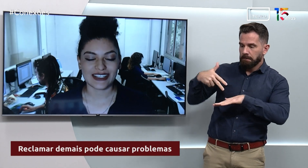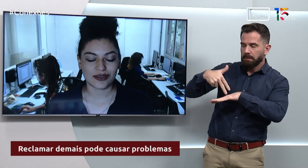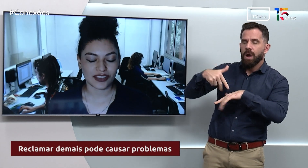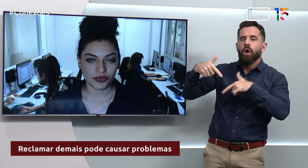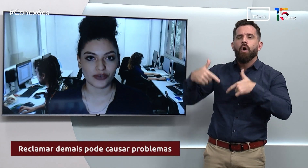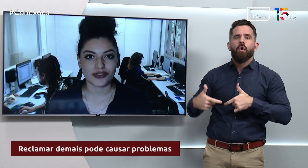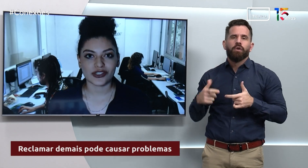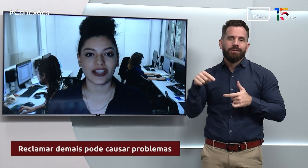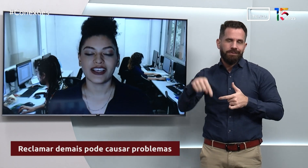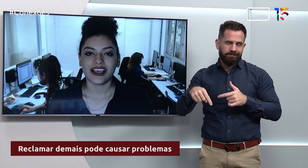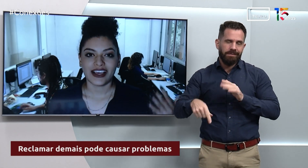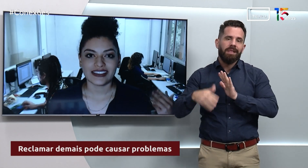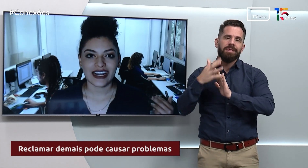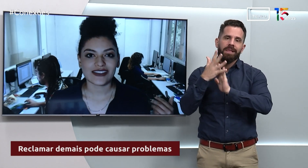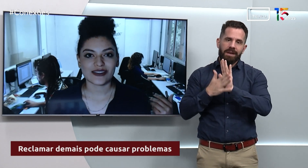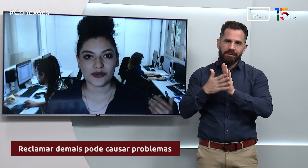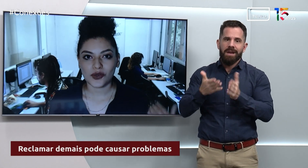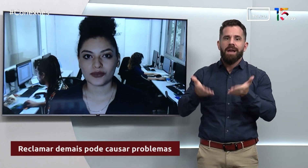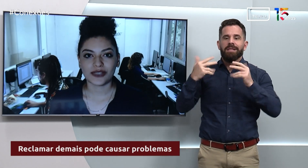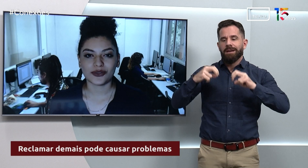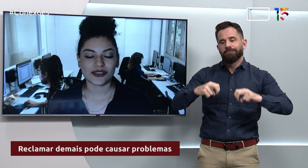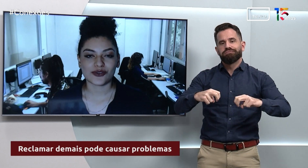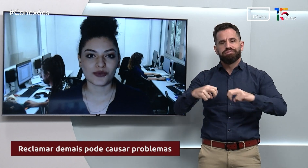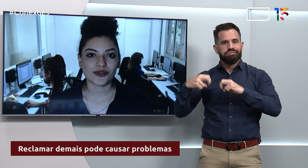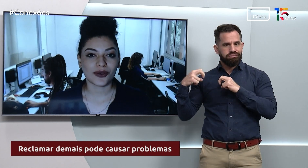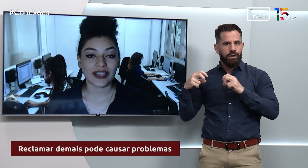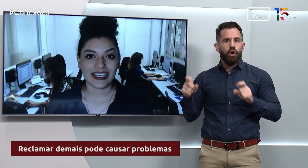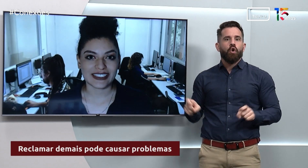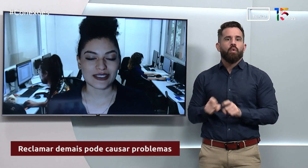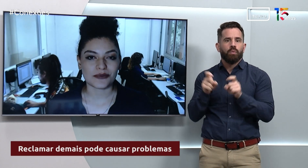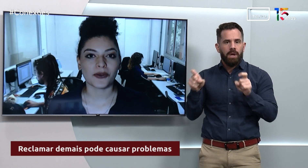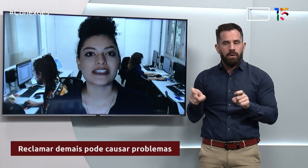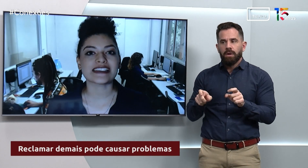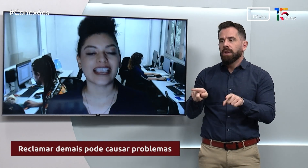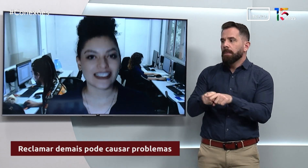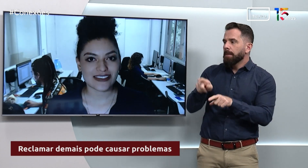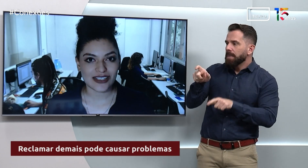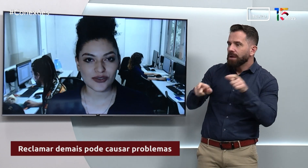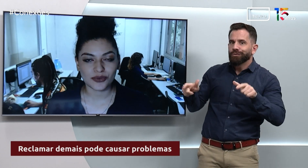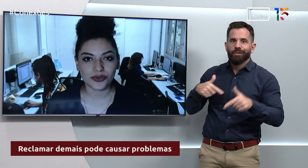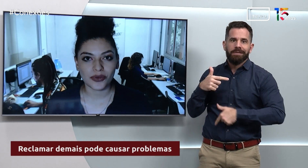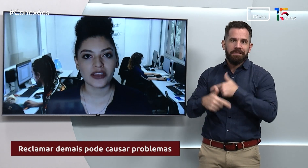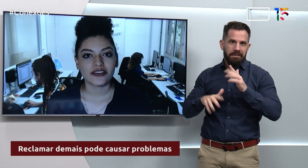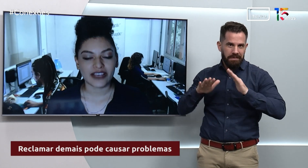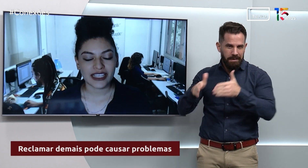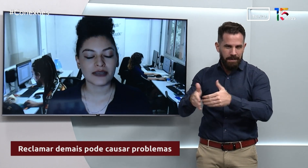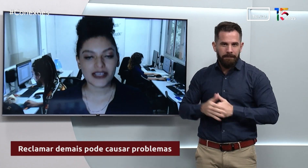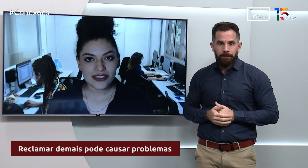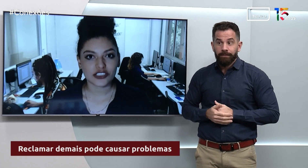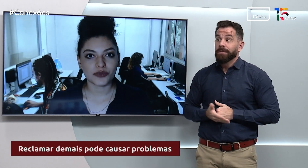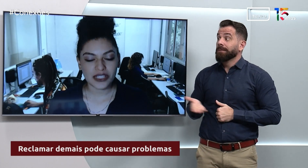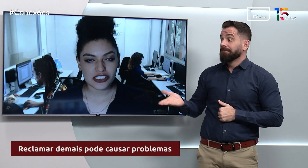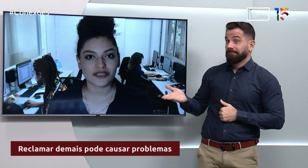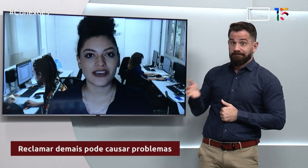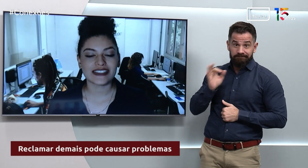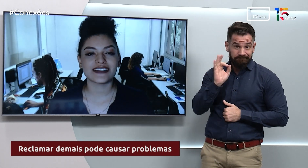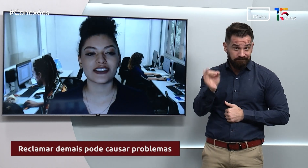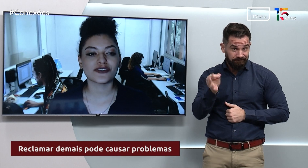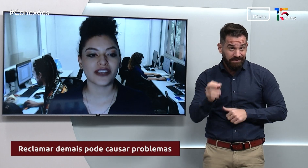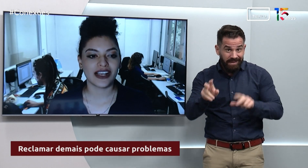na redação do TV UFG. Atrás estão os computadores e os meus colegas. Pois é, esse assunto vai render bastante. Muita